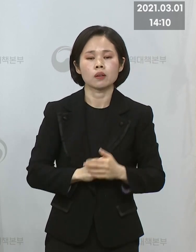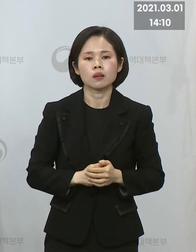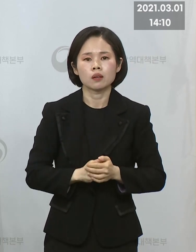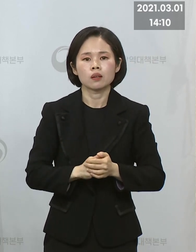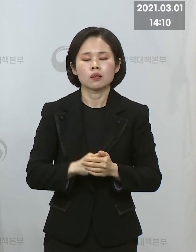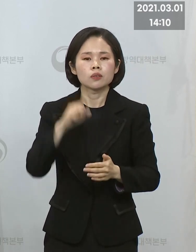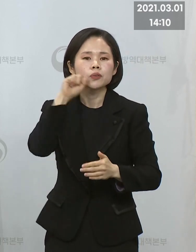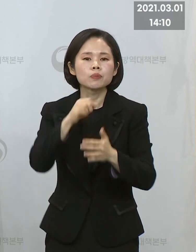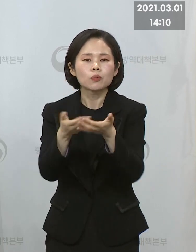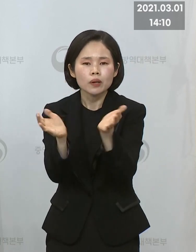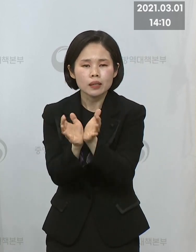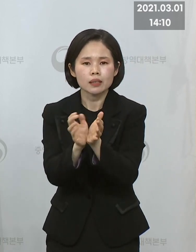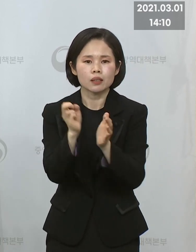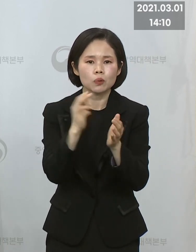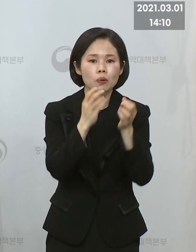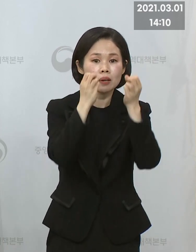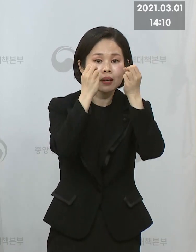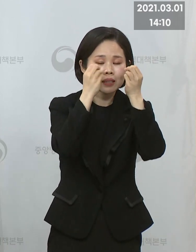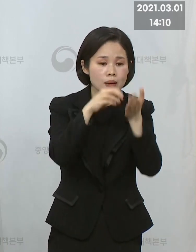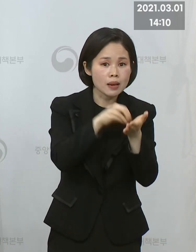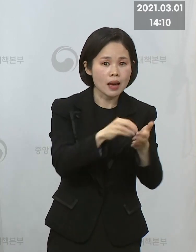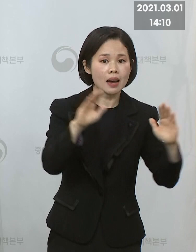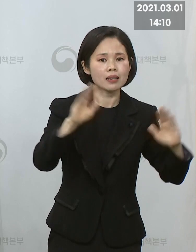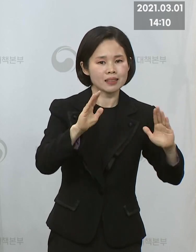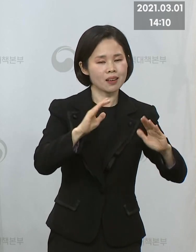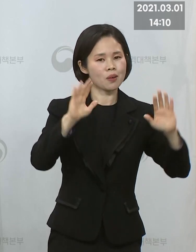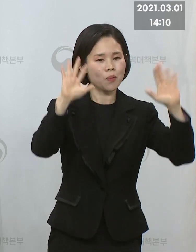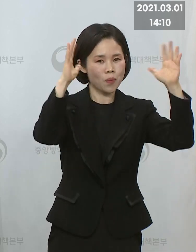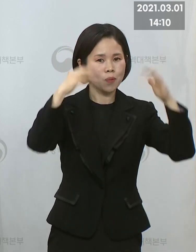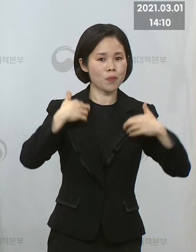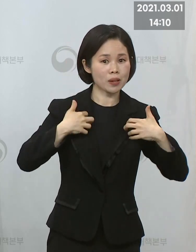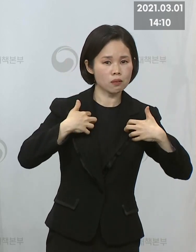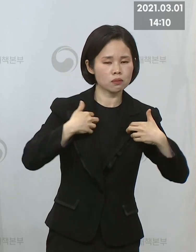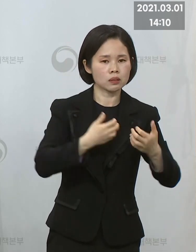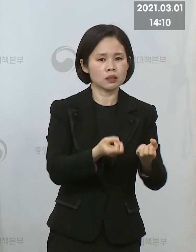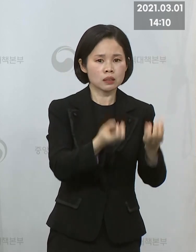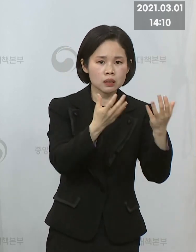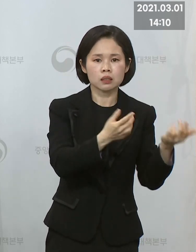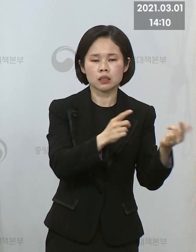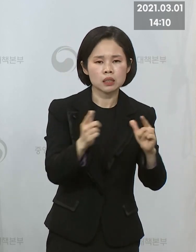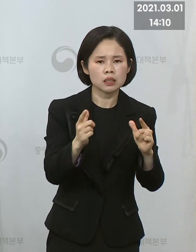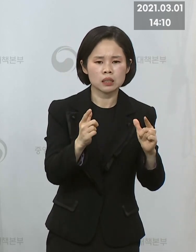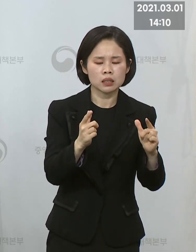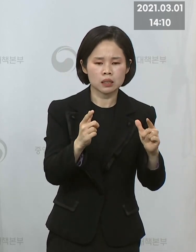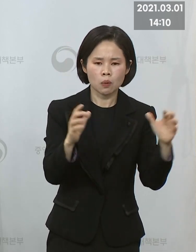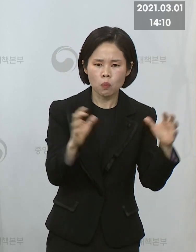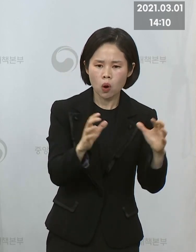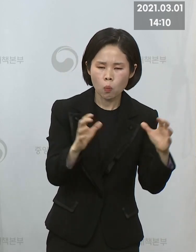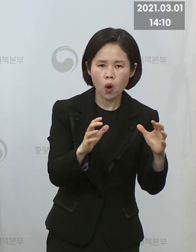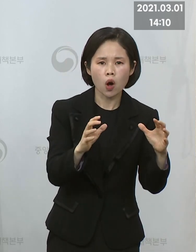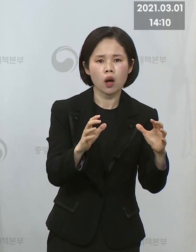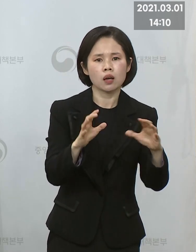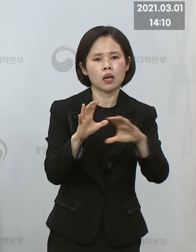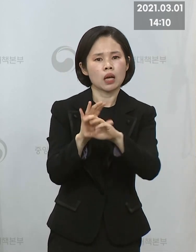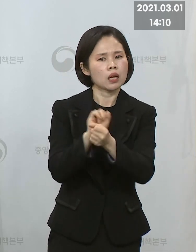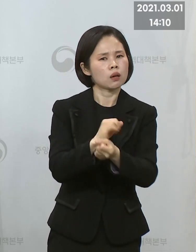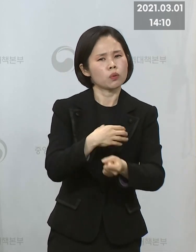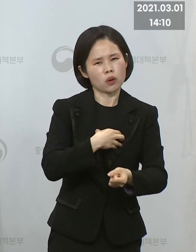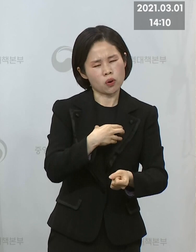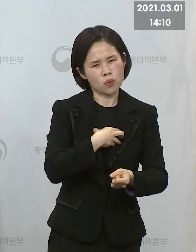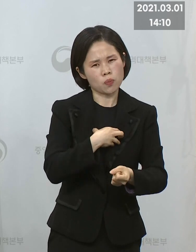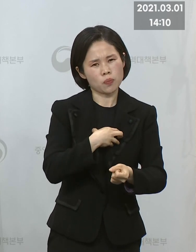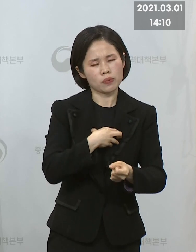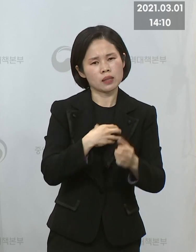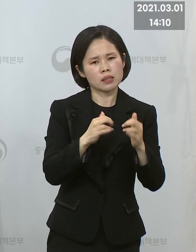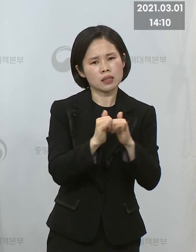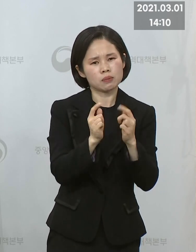특히 동아리, 신입생 환영회, 각종 모임 등 사람 간 접촉이 많아 감염 위험이 증가하는 활동 및 대면